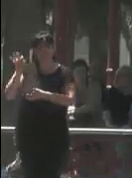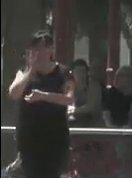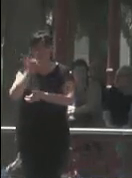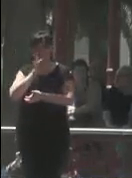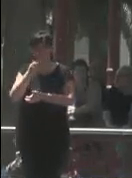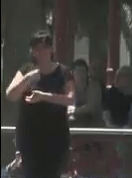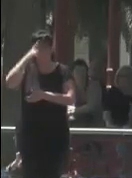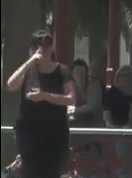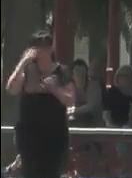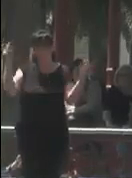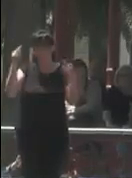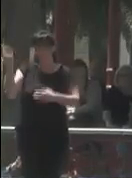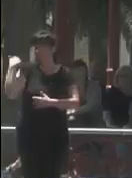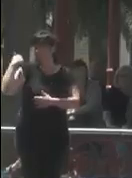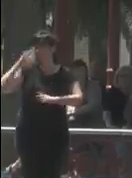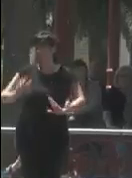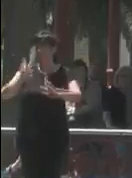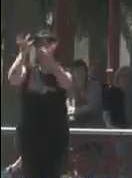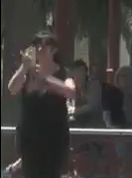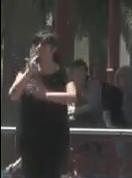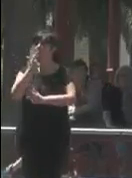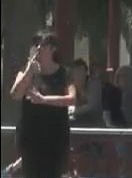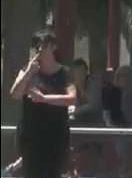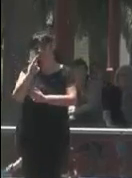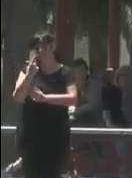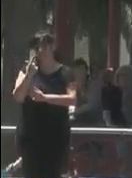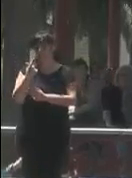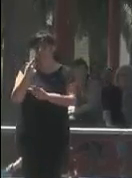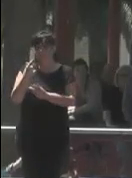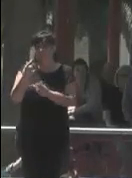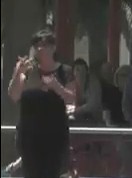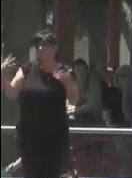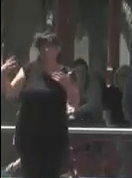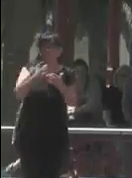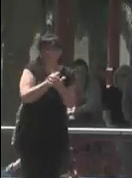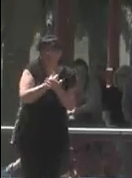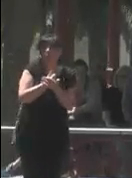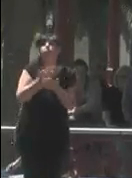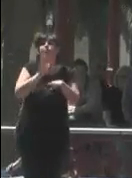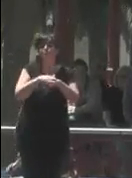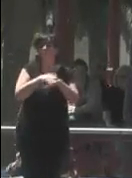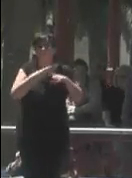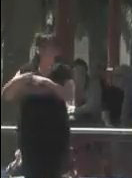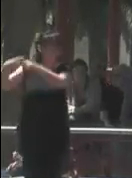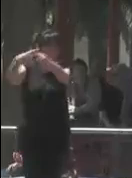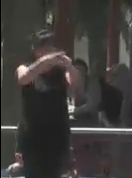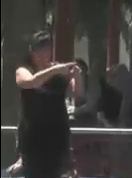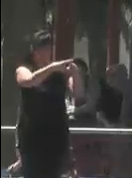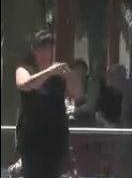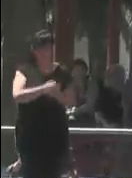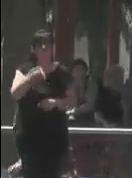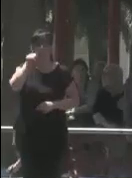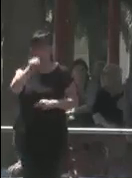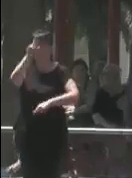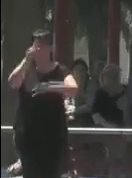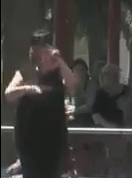medievo dos anabaptistas que decían aquelo de omnia sum comunia. Claro que sí, todo para todos, para todas, todo. Eso que queremos